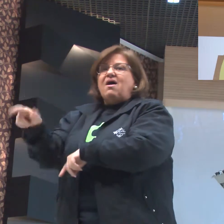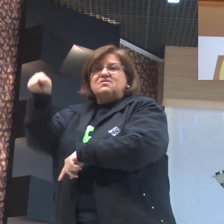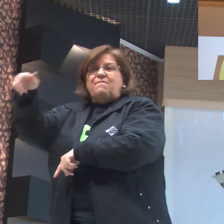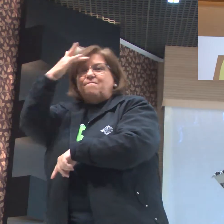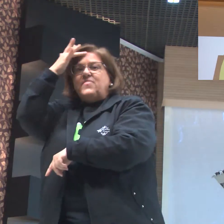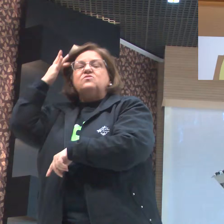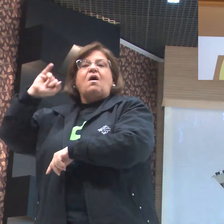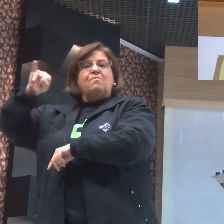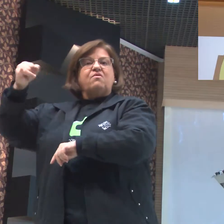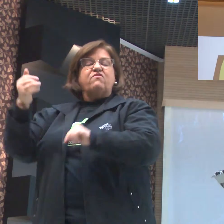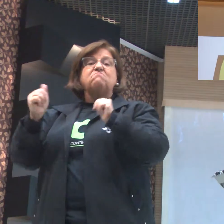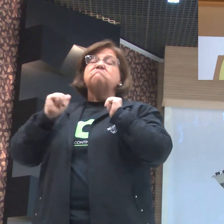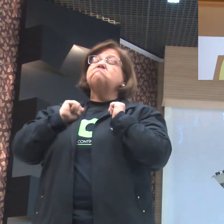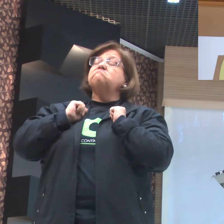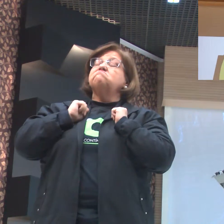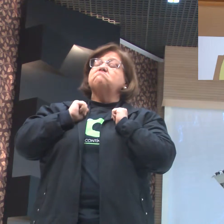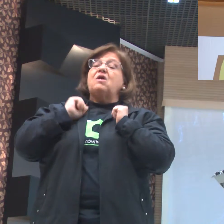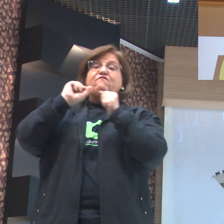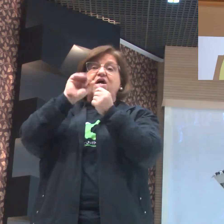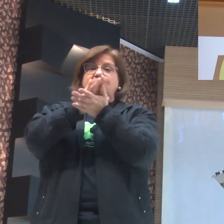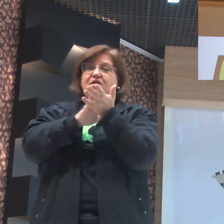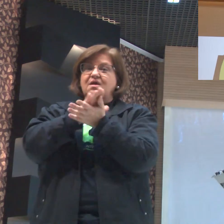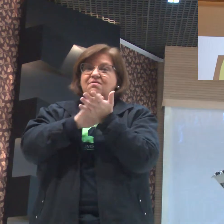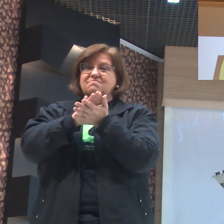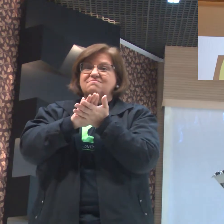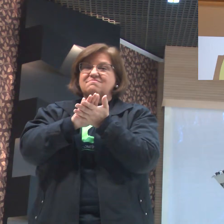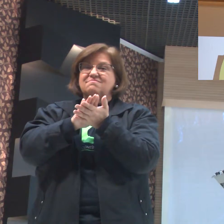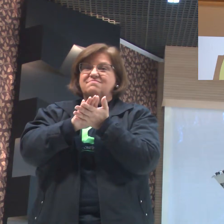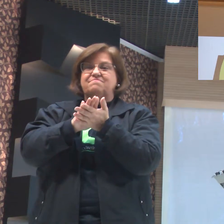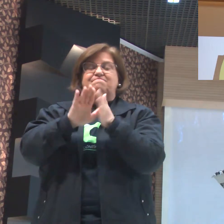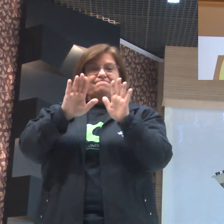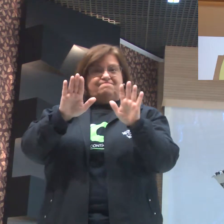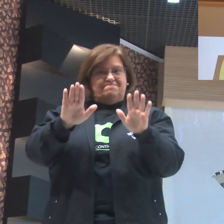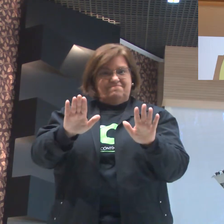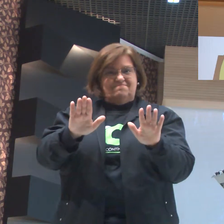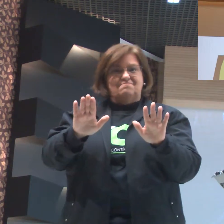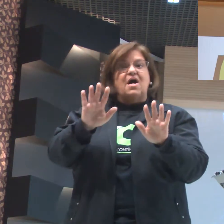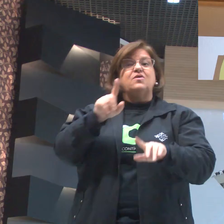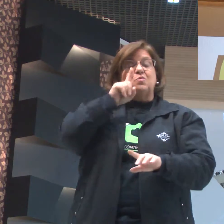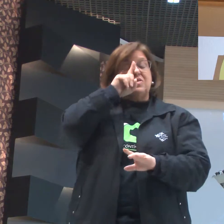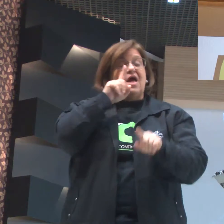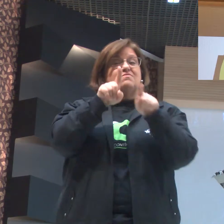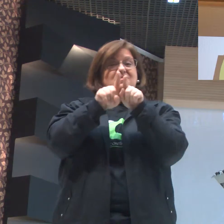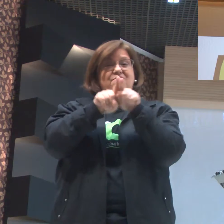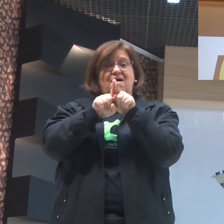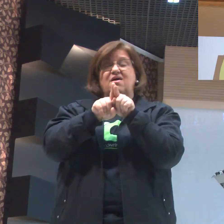Você que veio aqui no domingo, de manhã ou à noite, viu o trabalho com moradores de rua que a gente faz